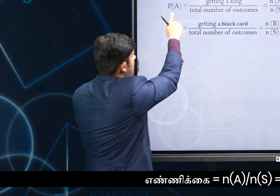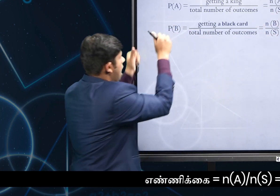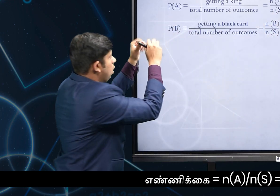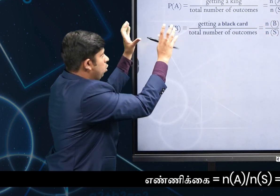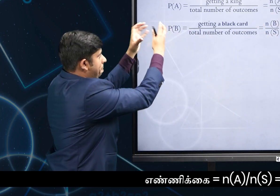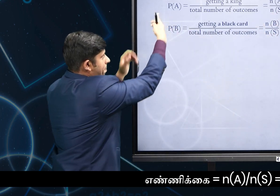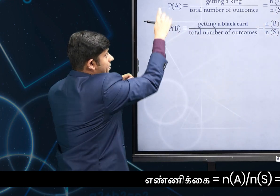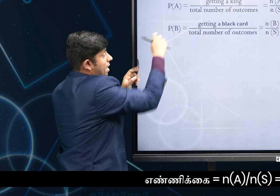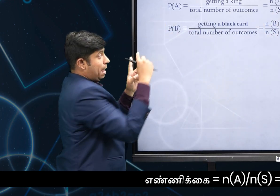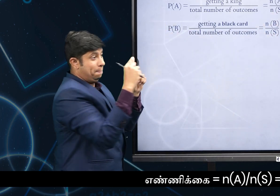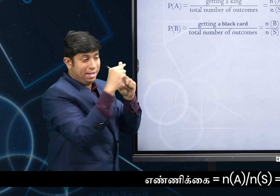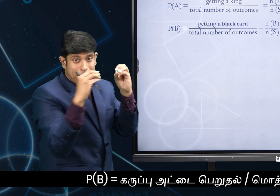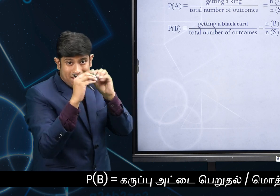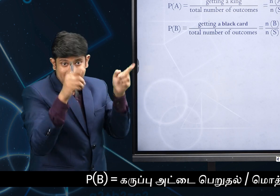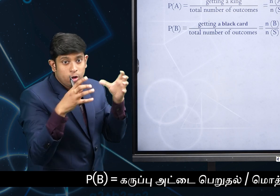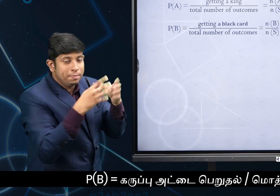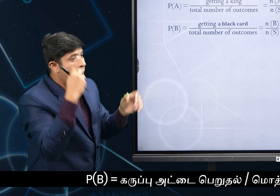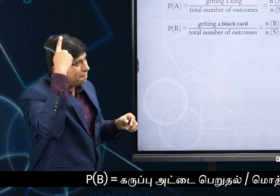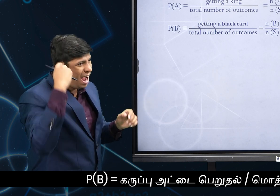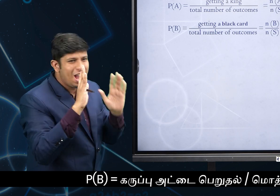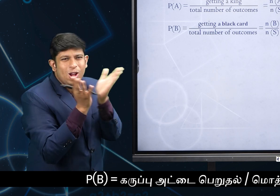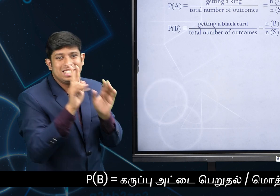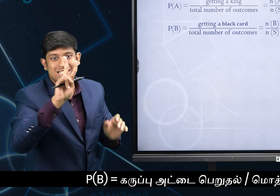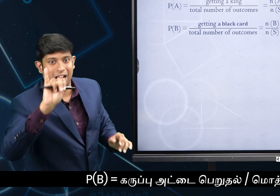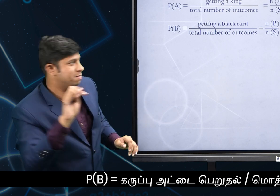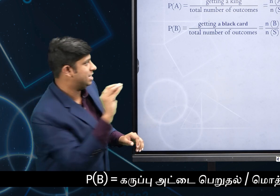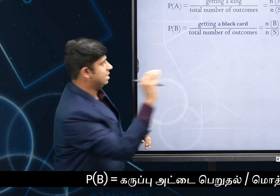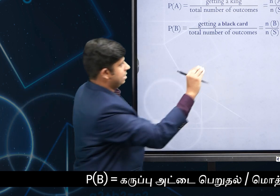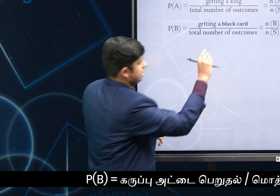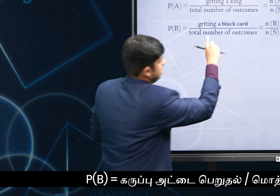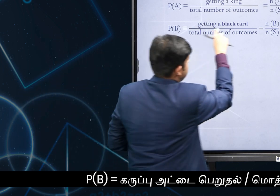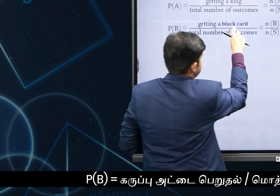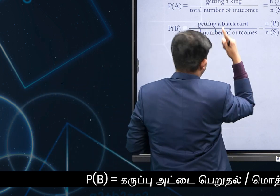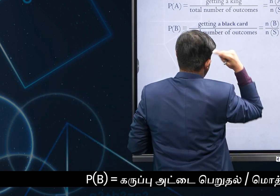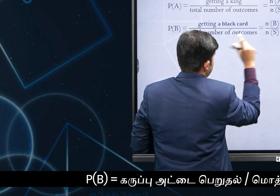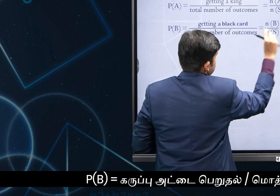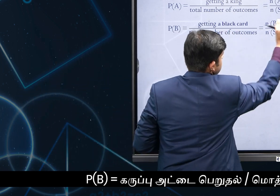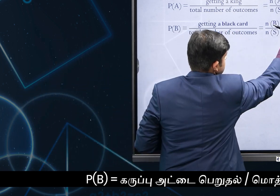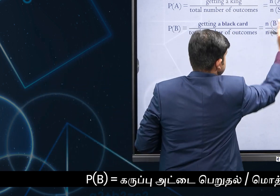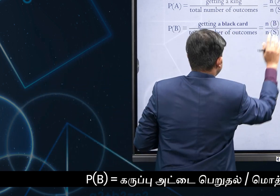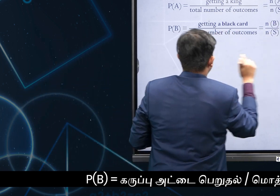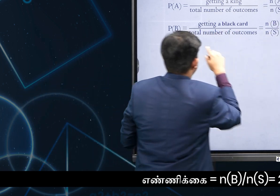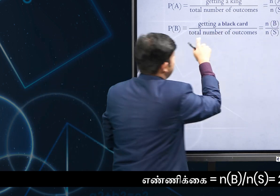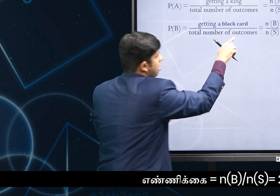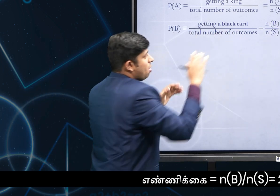52. பி அடைப்புக்குறி பி ஈடு கருப்பு அட்டை பெறுதல் கீழ்க்கோடு மொத்த விளைவுகளின் எண்ணிக்கை ஈடு